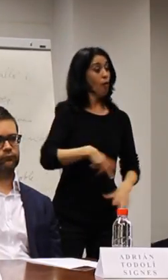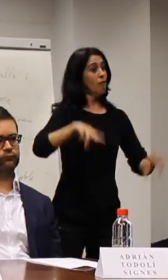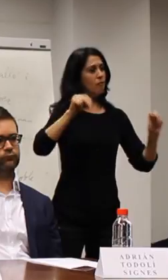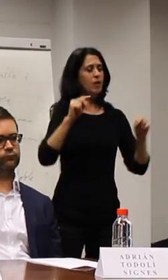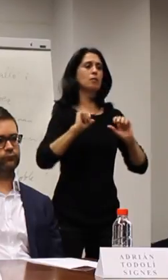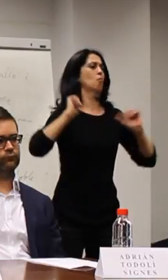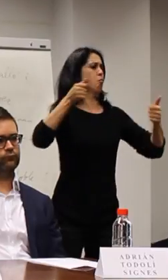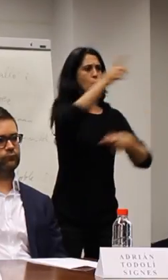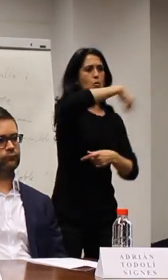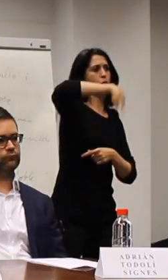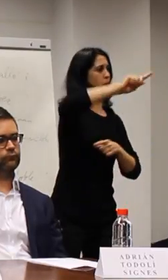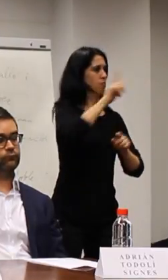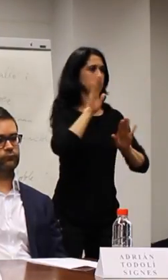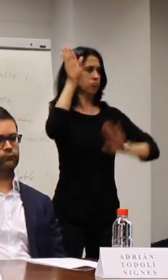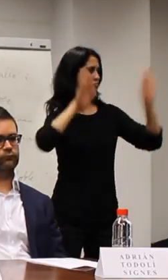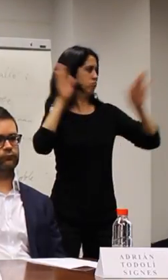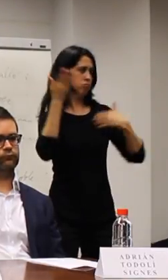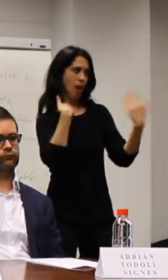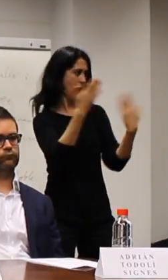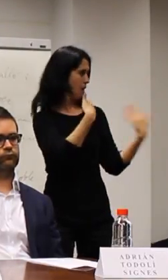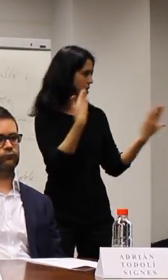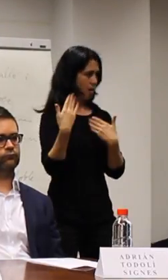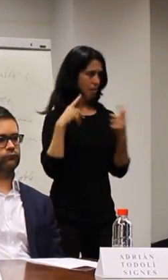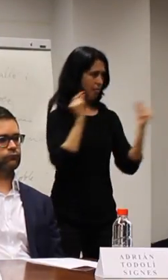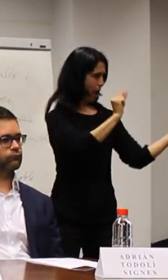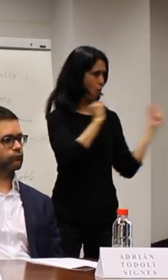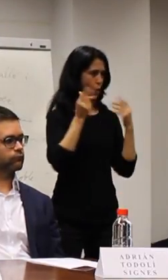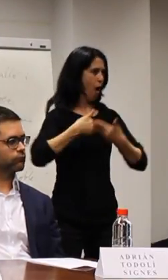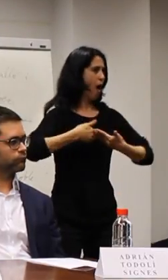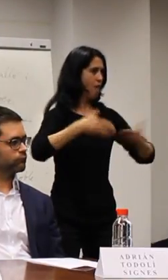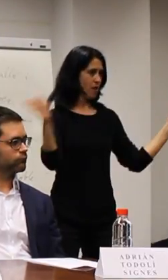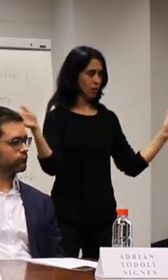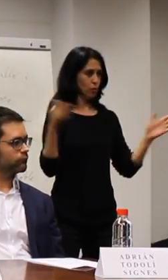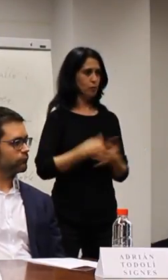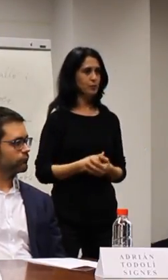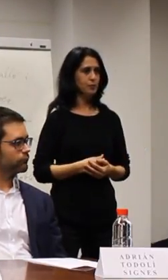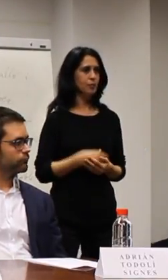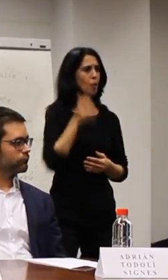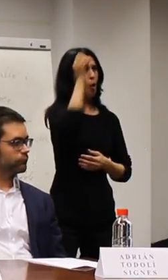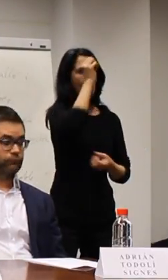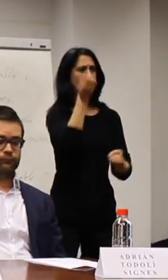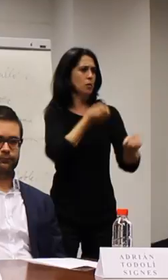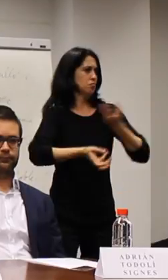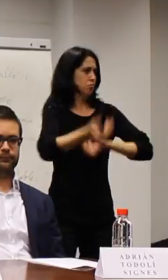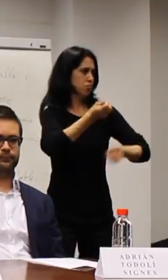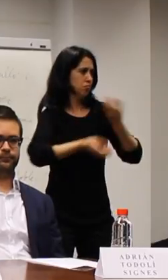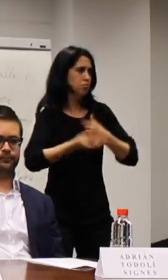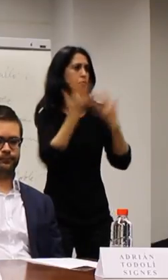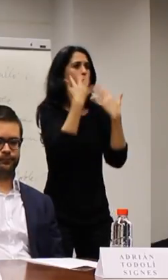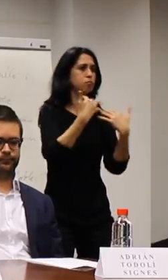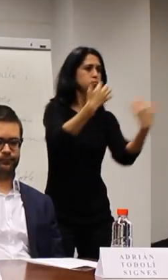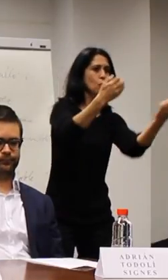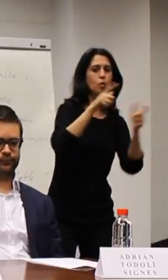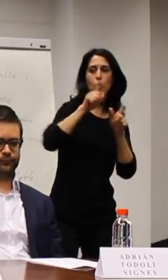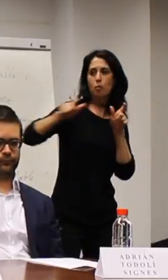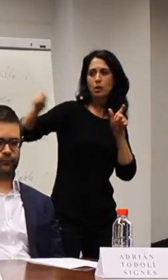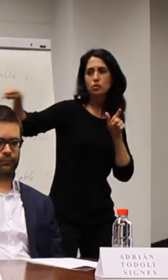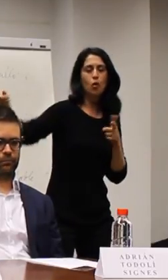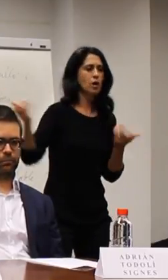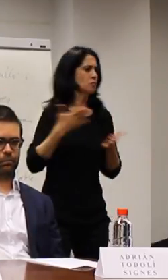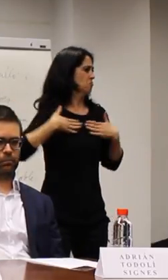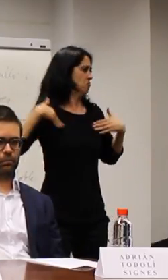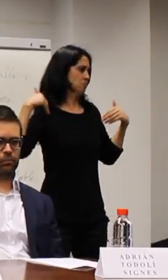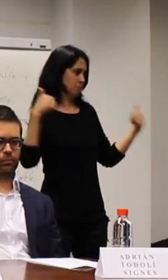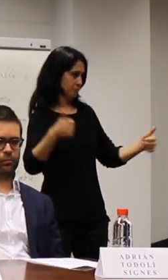un diálogo abierto con vosotras, con vosotros, para intercambiar ideas entre la mesa, entre el público, como queráis, porque